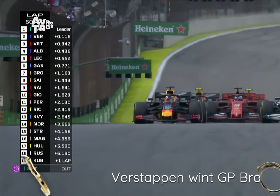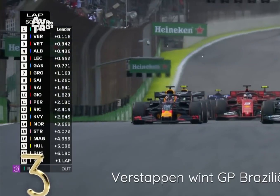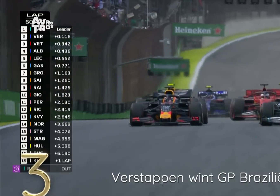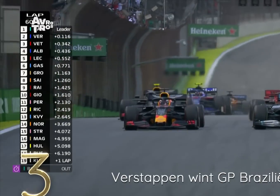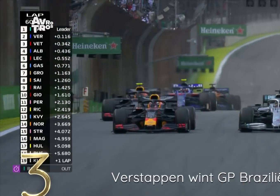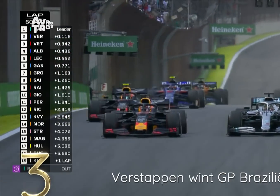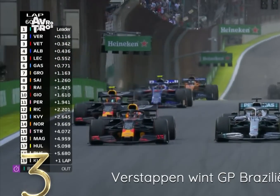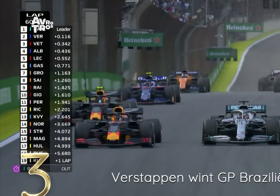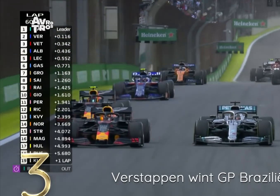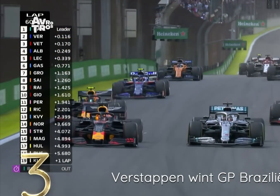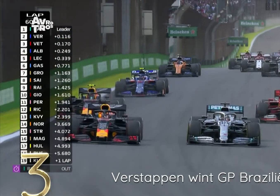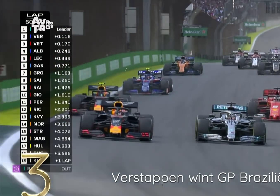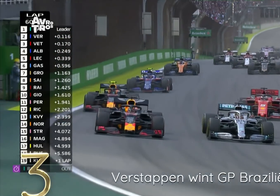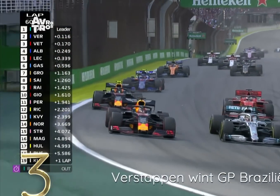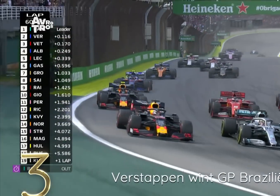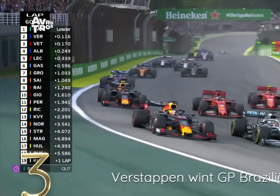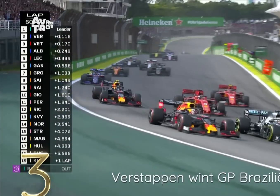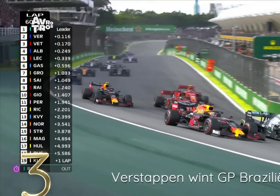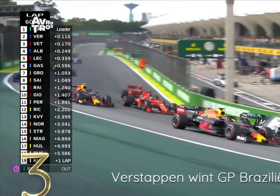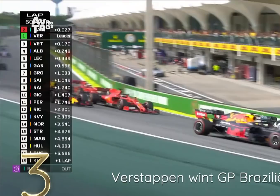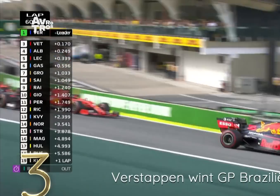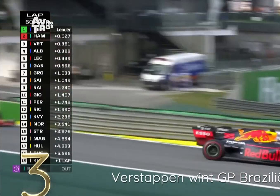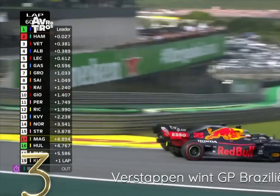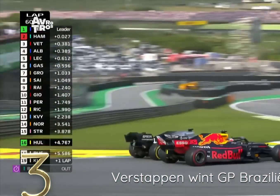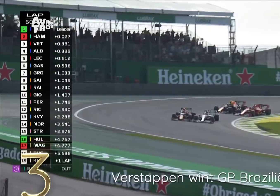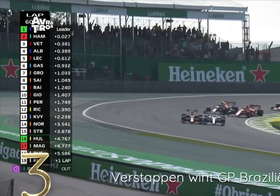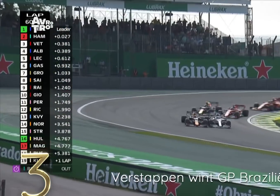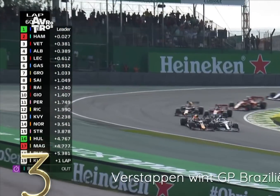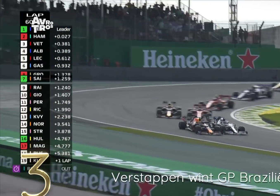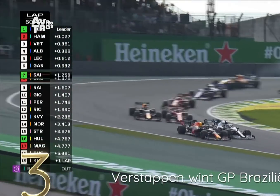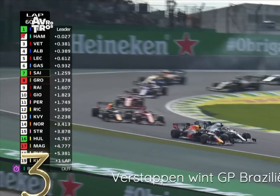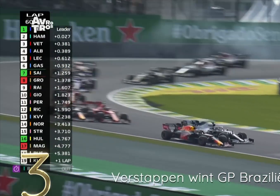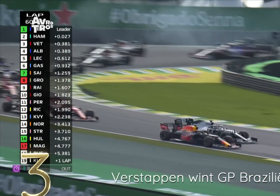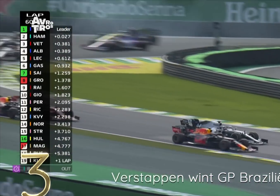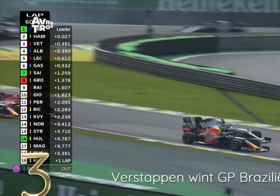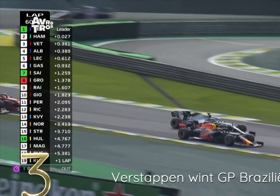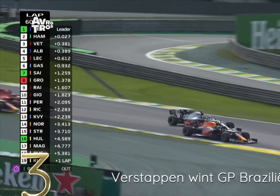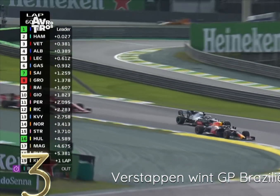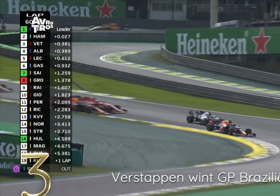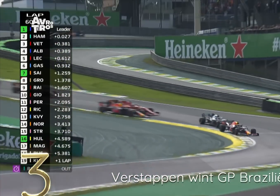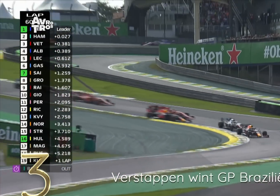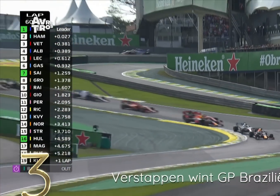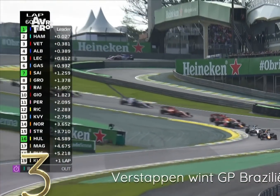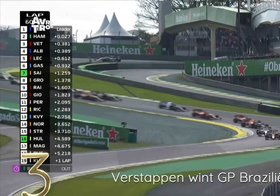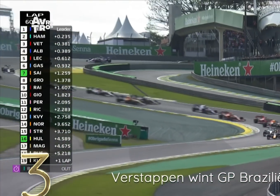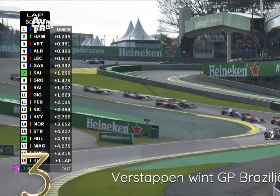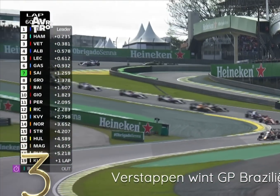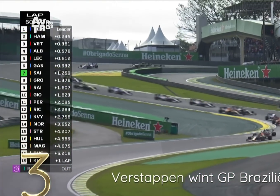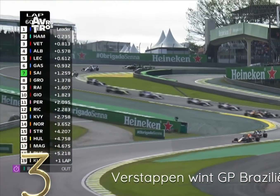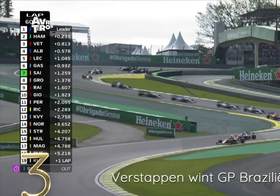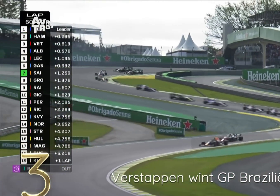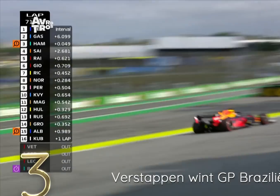Vettel verdedigt. Max aan de buitenkant. Oh, wat is het druk in bocht 1. Dat wordt een nieuwe race. Dan kijk uit voor je vleugel. Hij pakt hem!